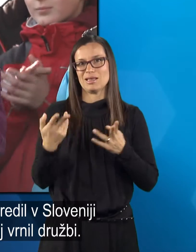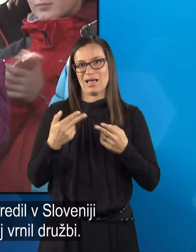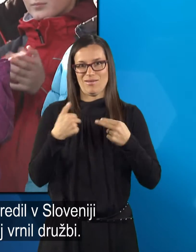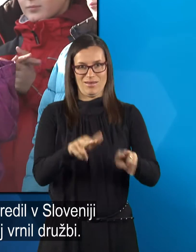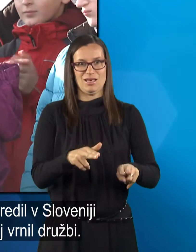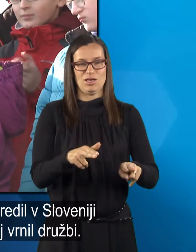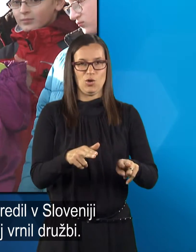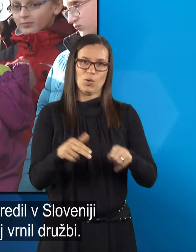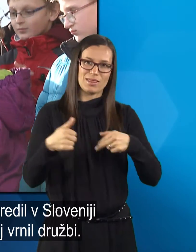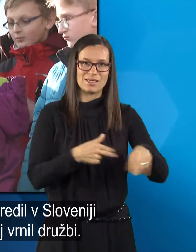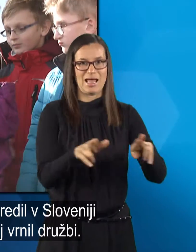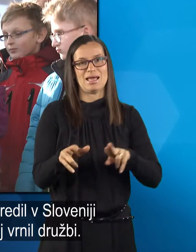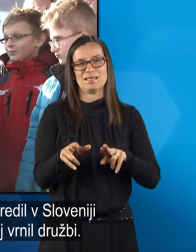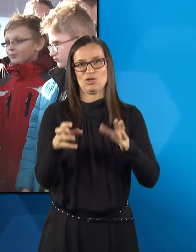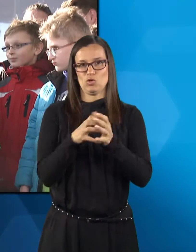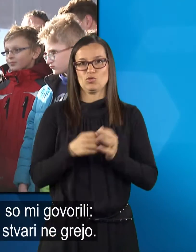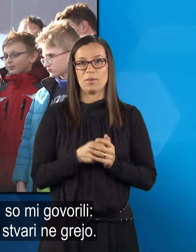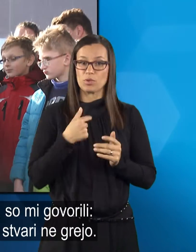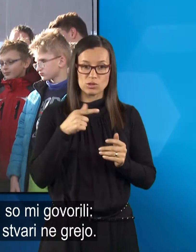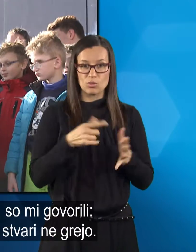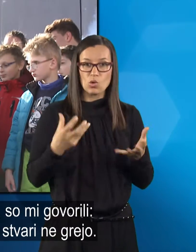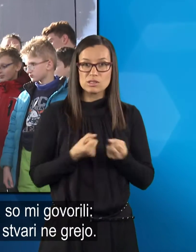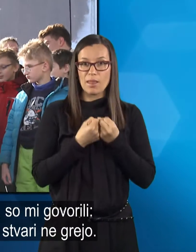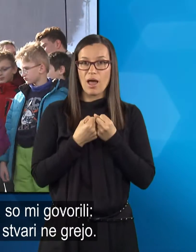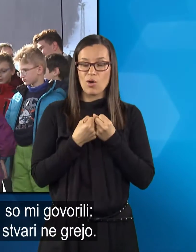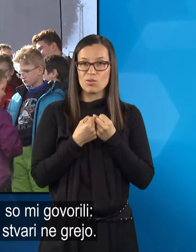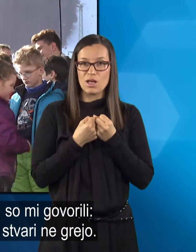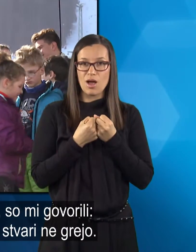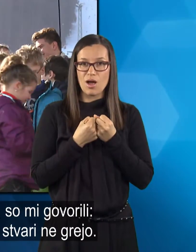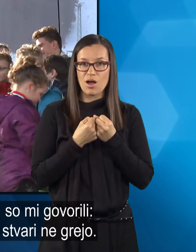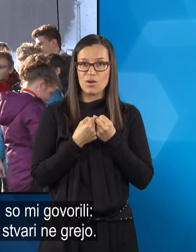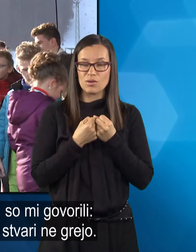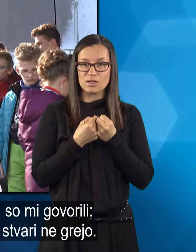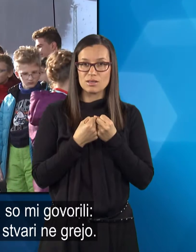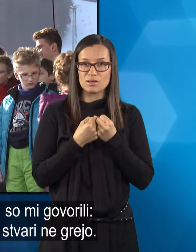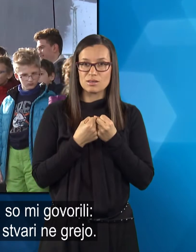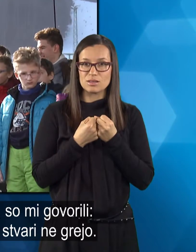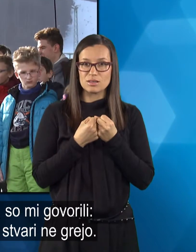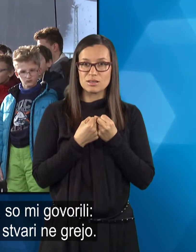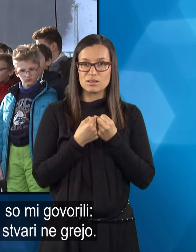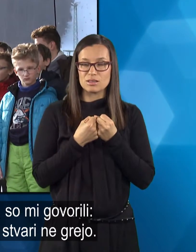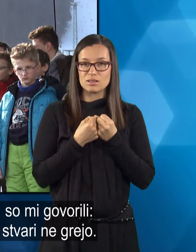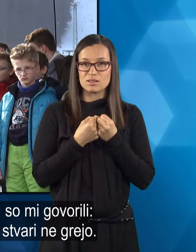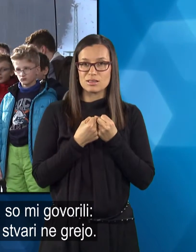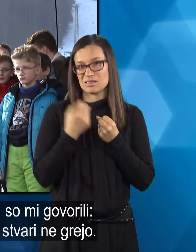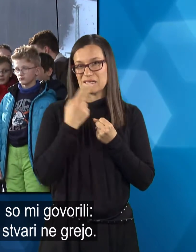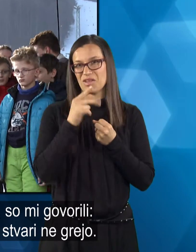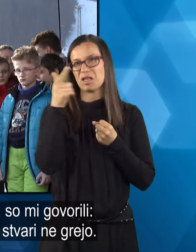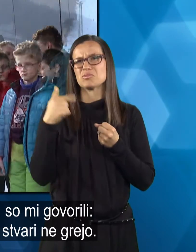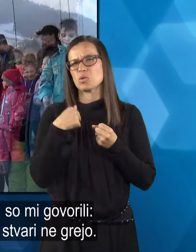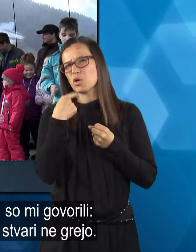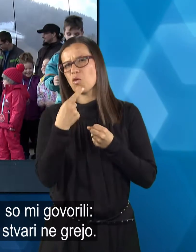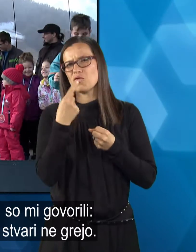vrnil nazaj družbi. Ko sem to ustanavljal, seveda so mi